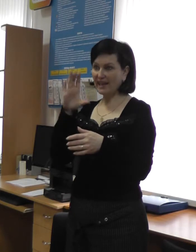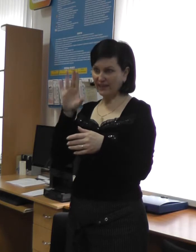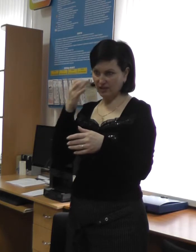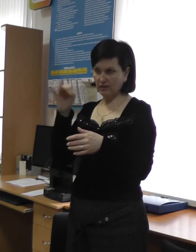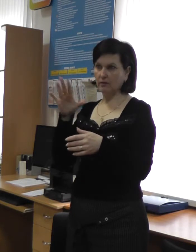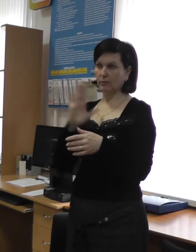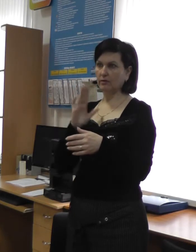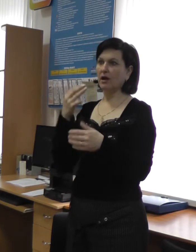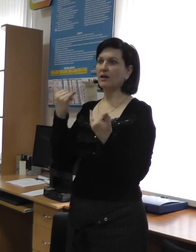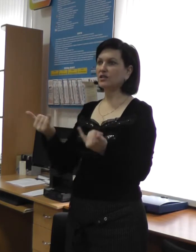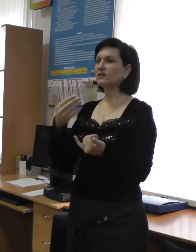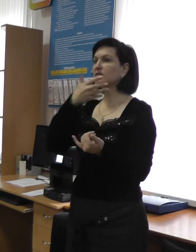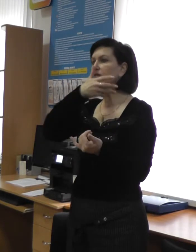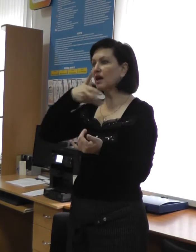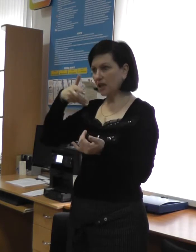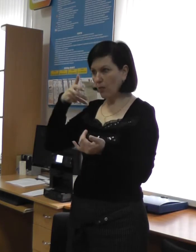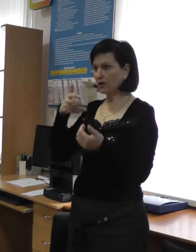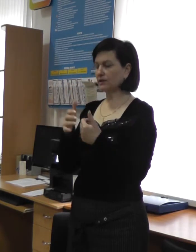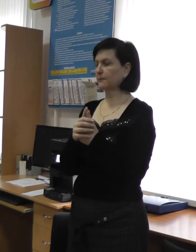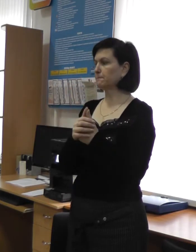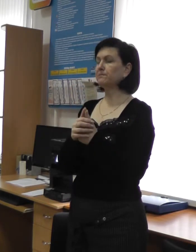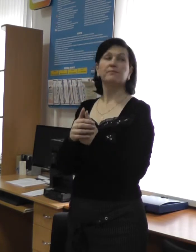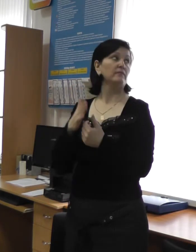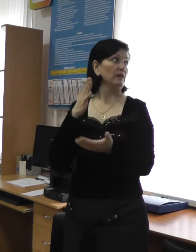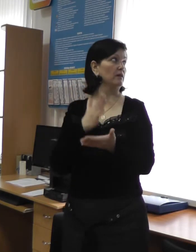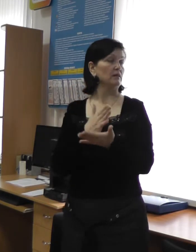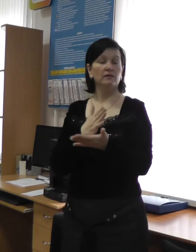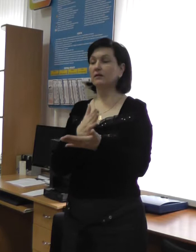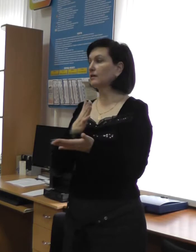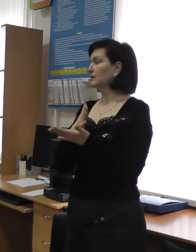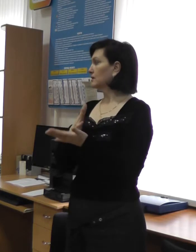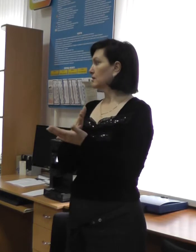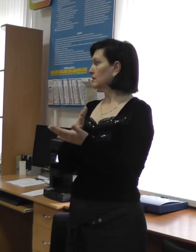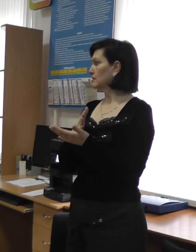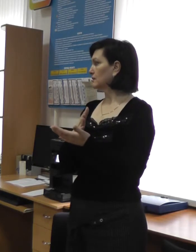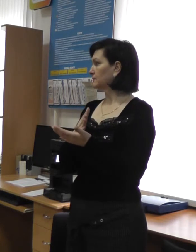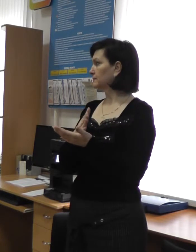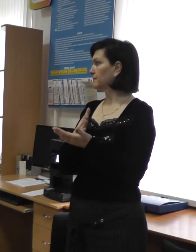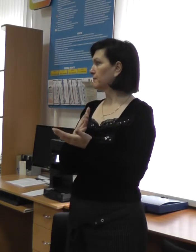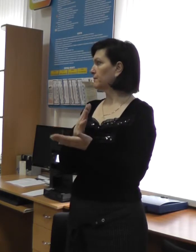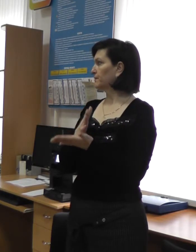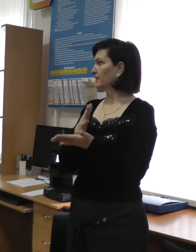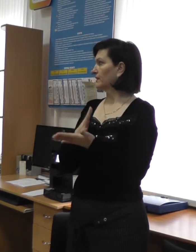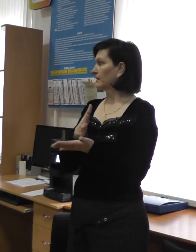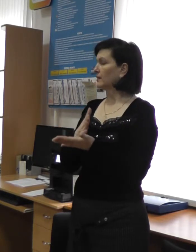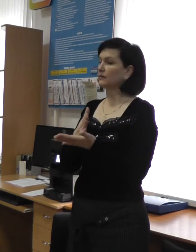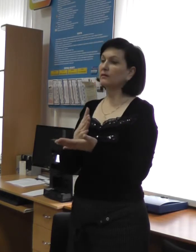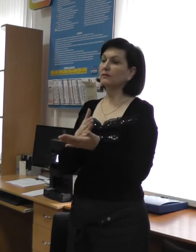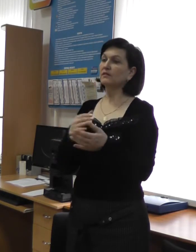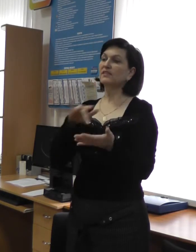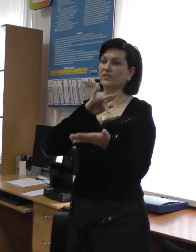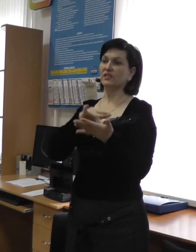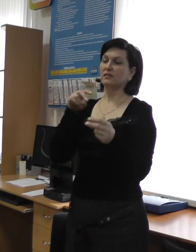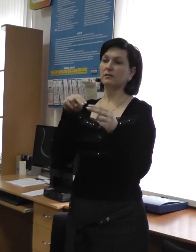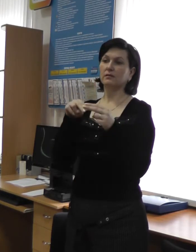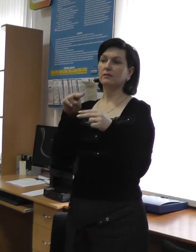это Властовым. Это здание и сегодня является своего рода украшением краевого центра, в нем